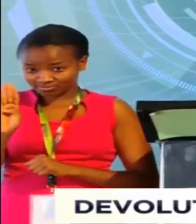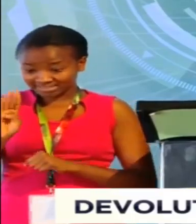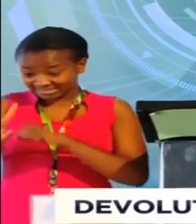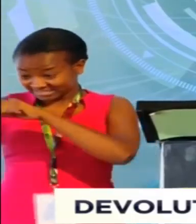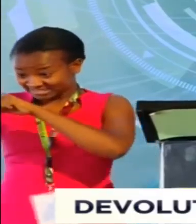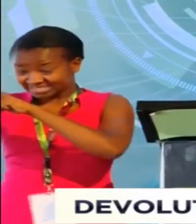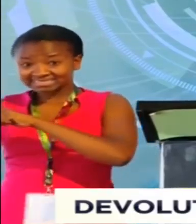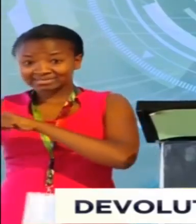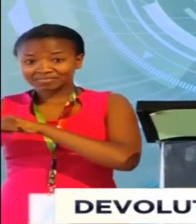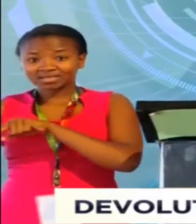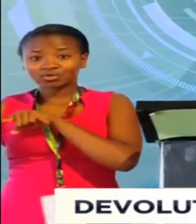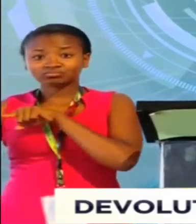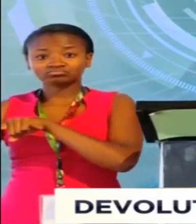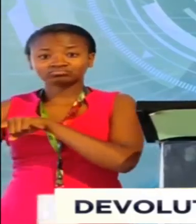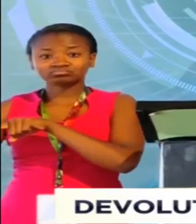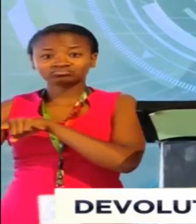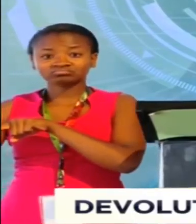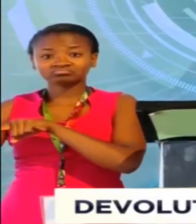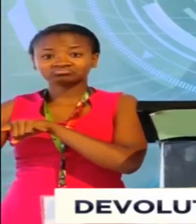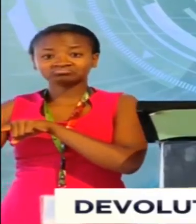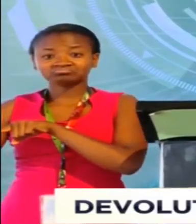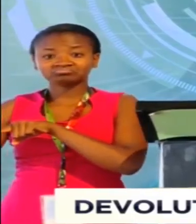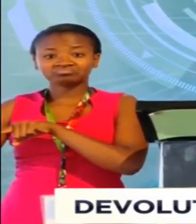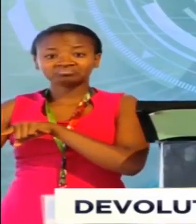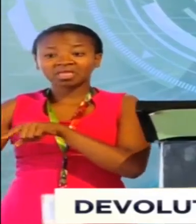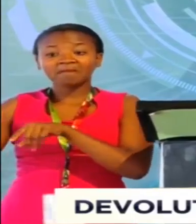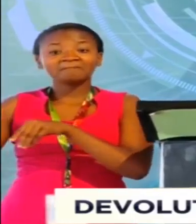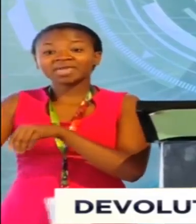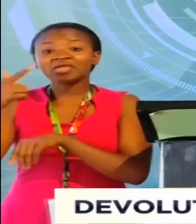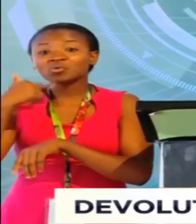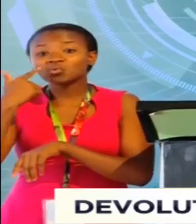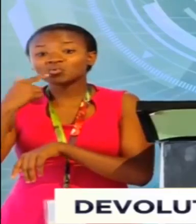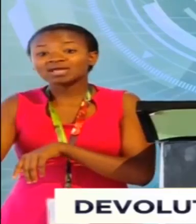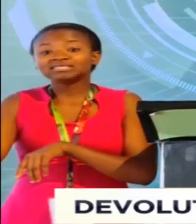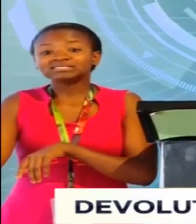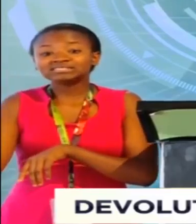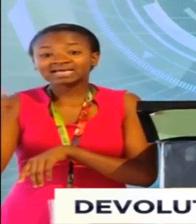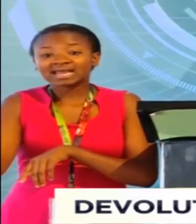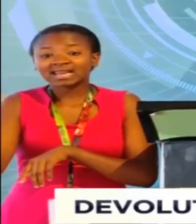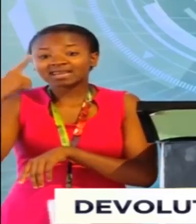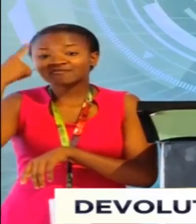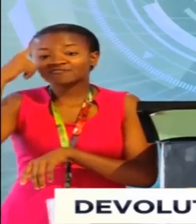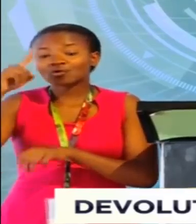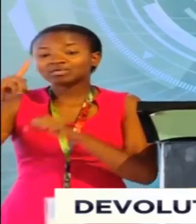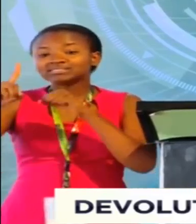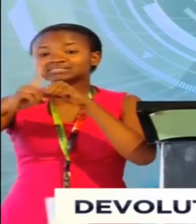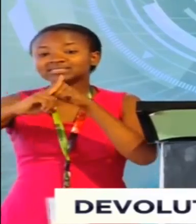6 billion inaenda kulipa wafanyikazi 6,000.